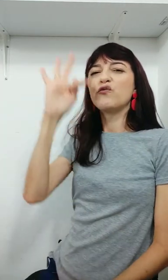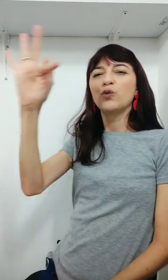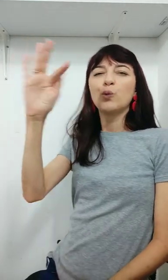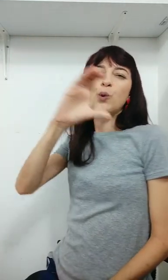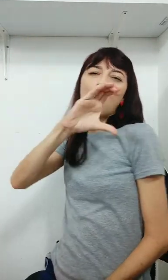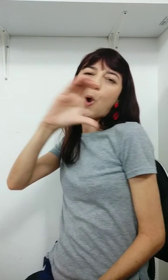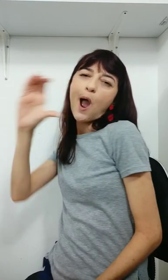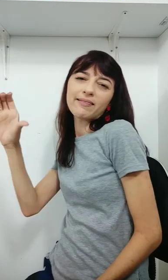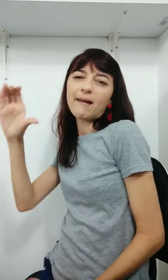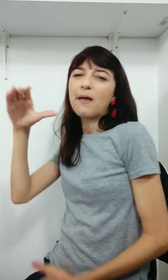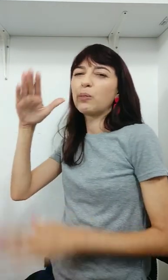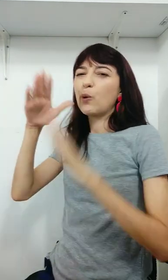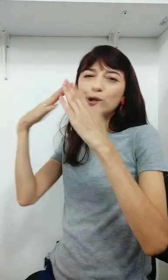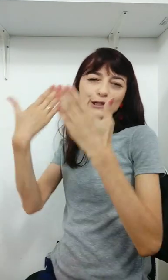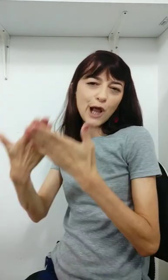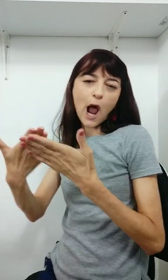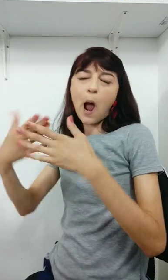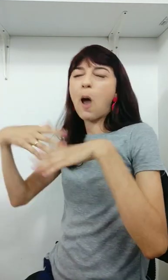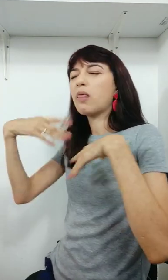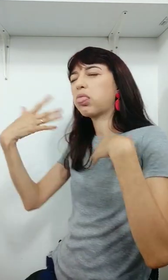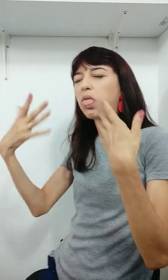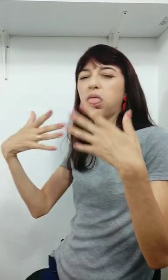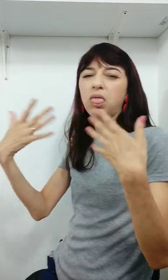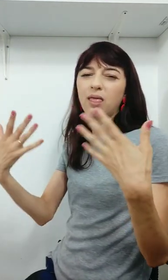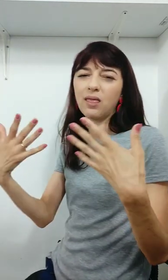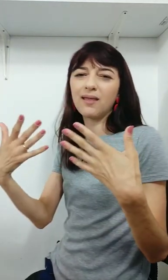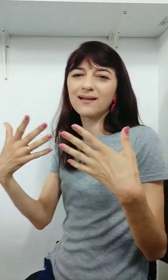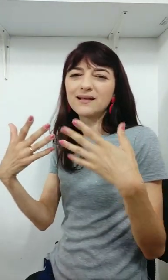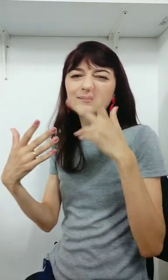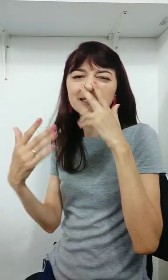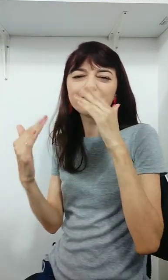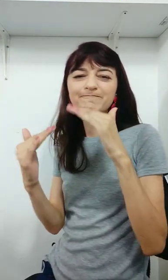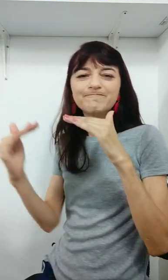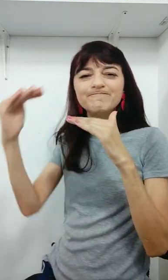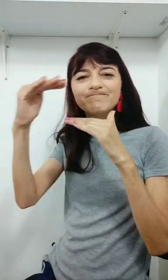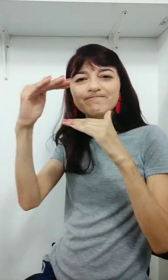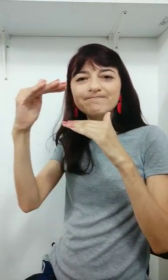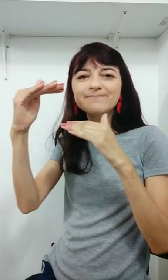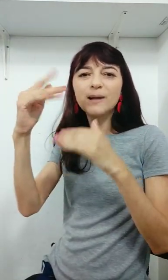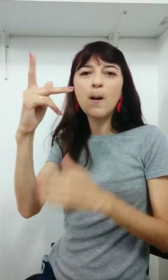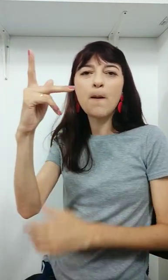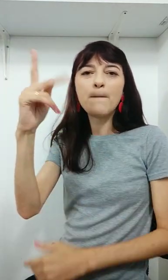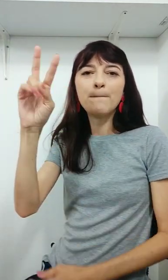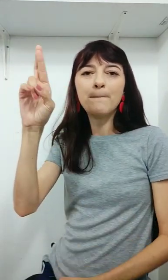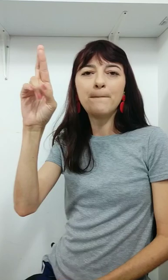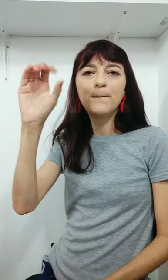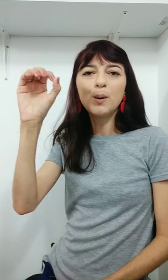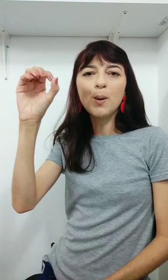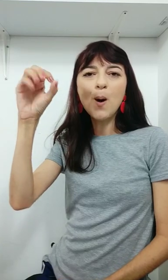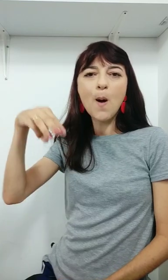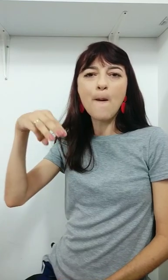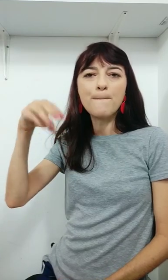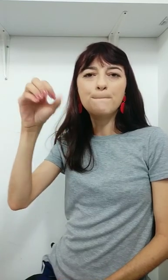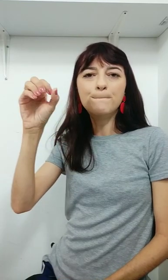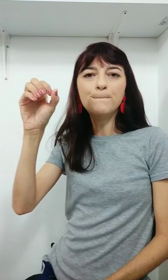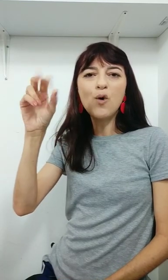né? Ele busca ali a coordenação de uma escola, né? Então, assim, a gente tem esses casos, tá bom?